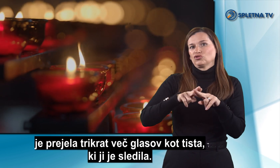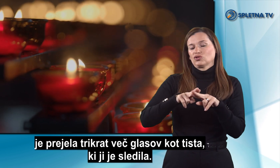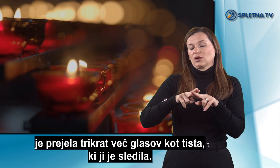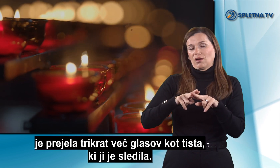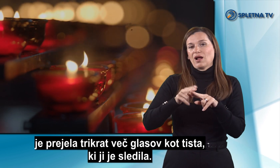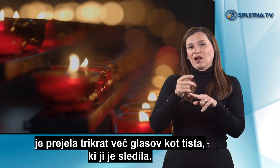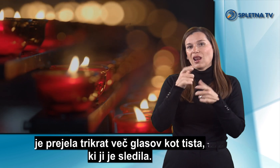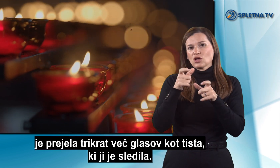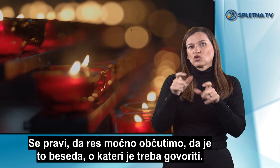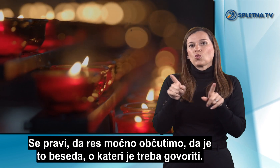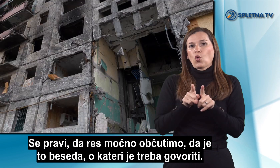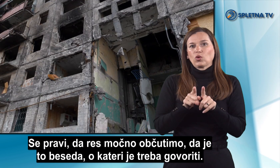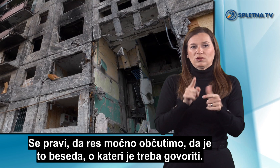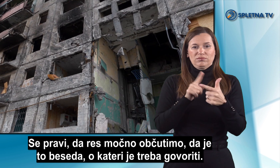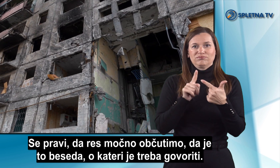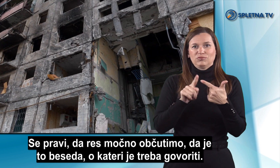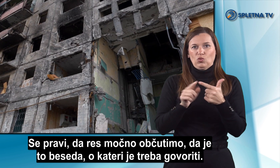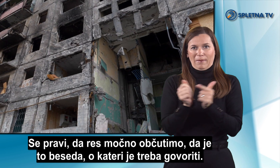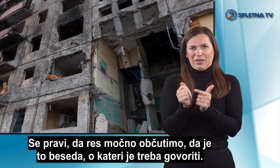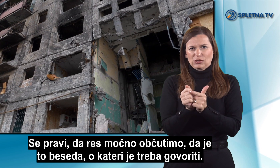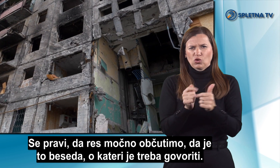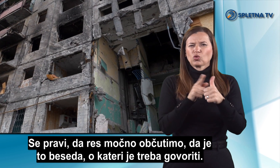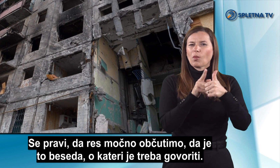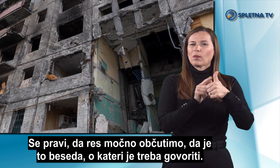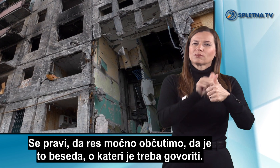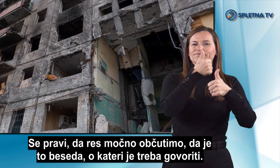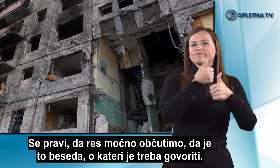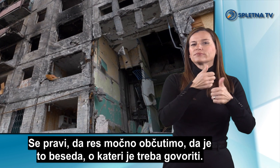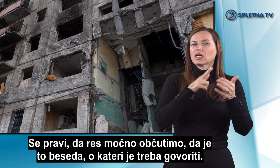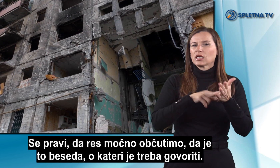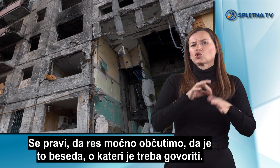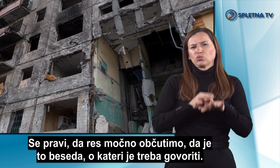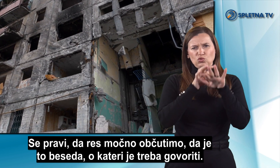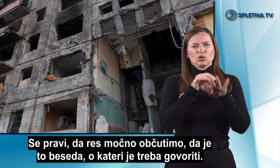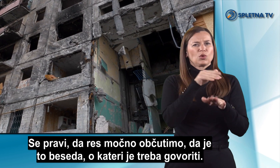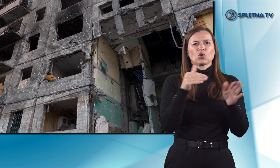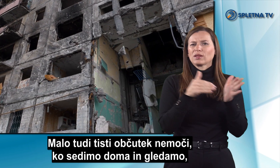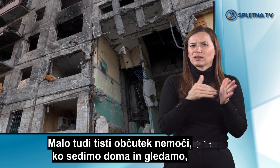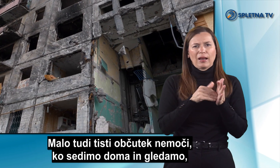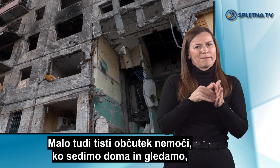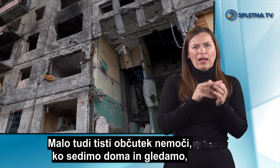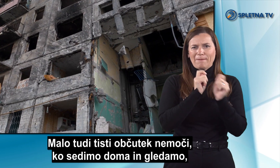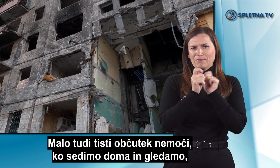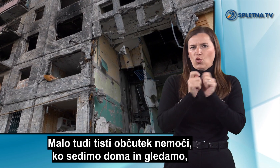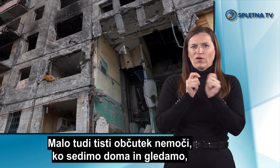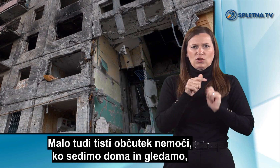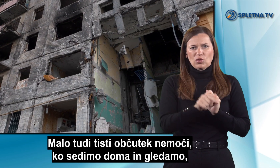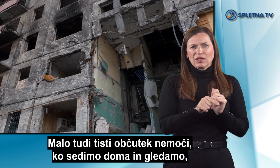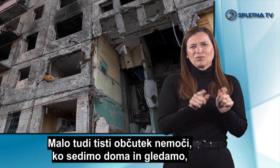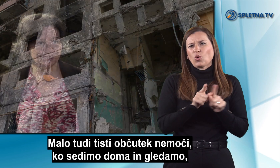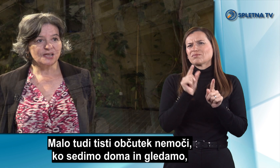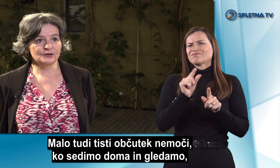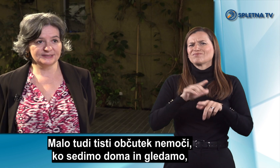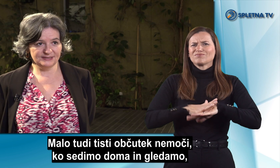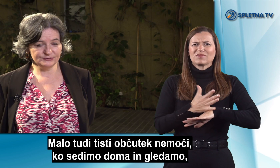ki je sledila. Se pravi, da res močno občutimo, da je to beseda, o kateri je treba govoriti. Malo tudi tisti občutek